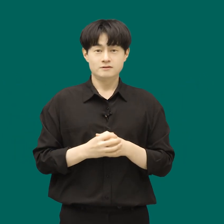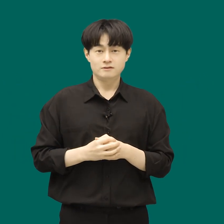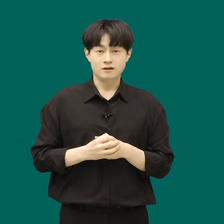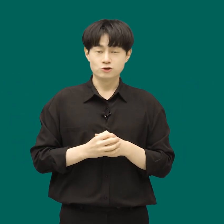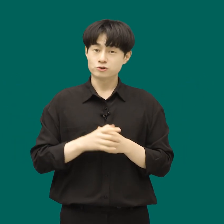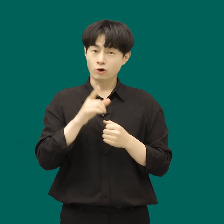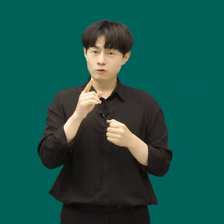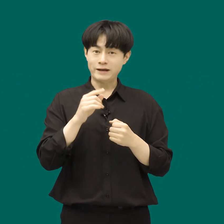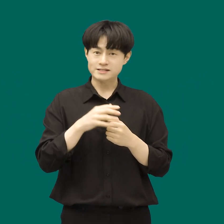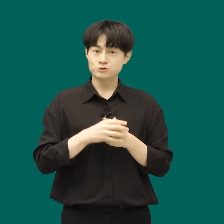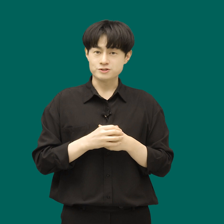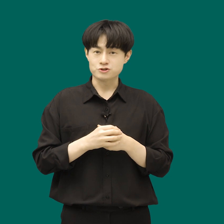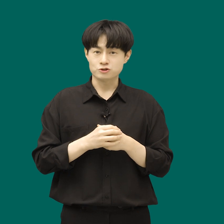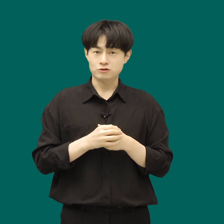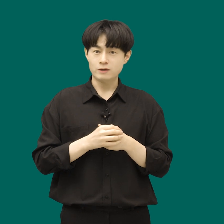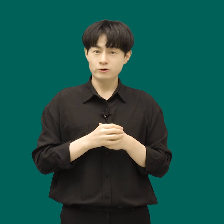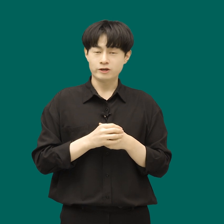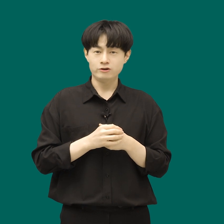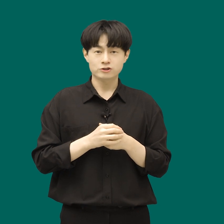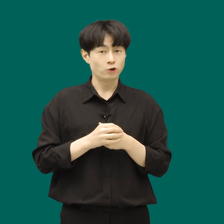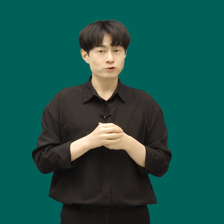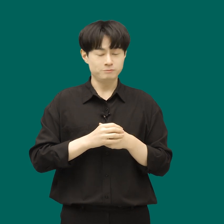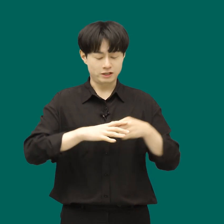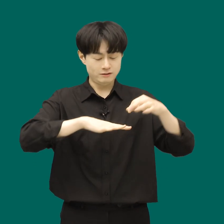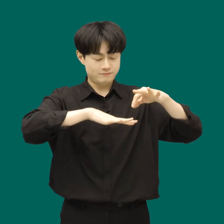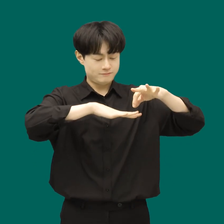네, 그리고 결혼 반지도 있었죠. 해볼게요. 결혼입니다.